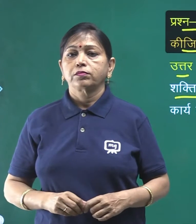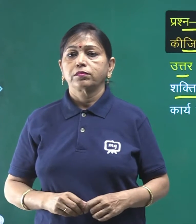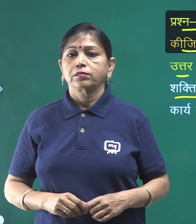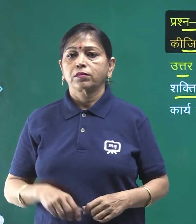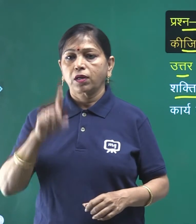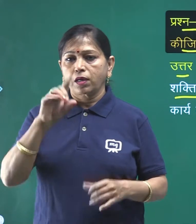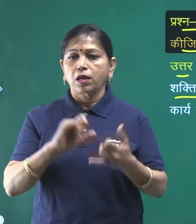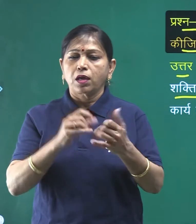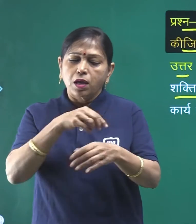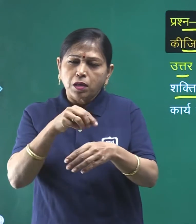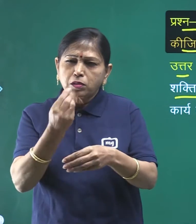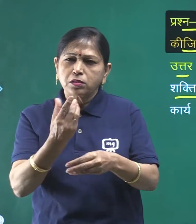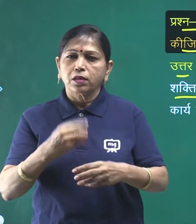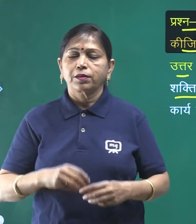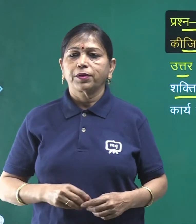1 सेकंड में